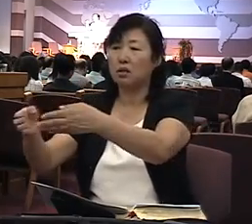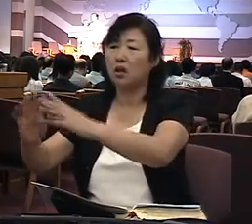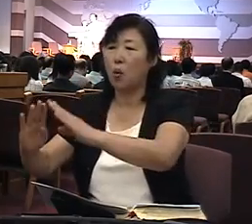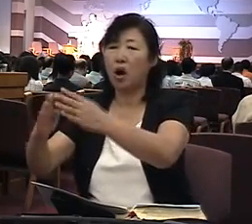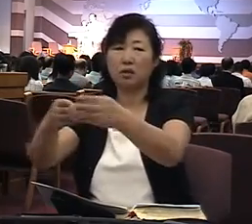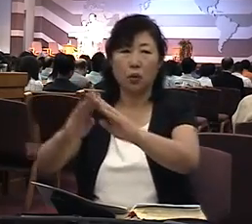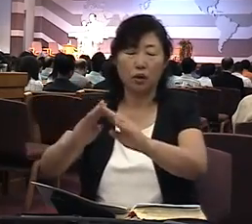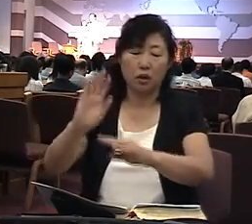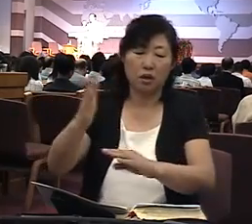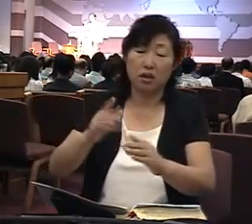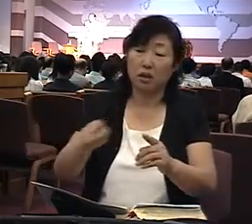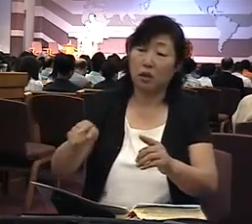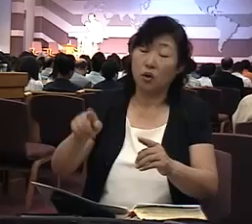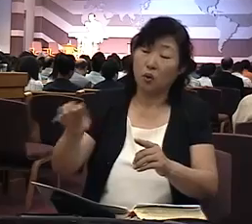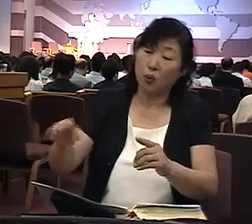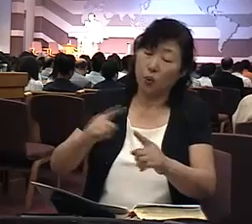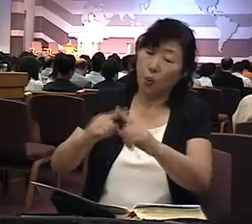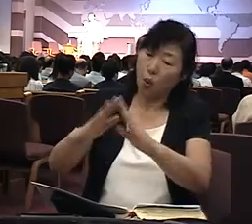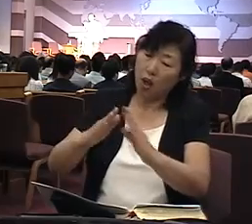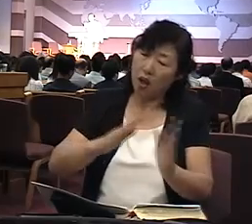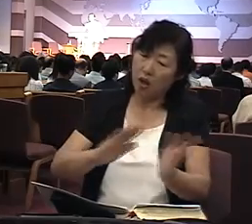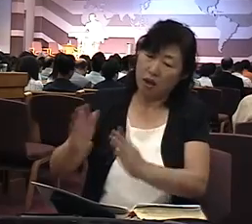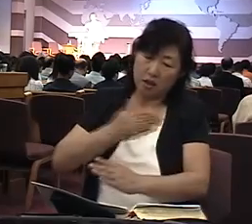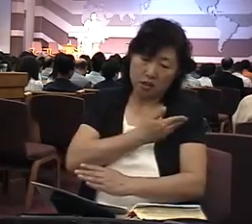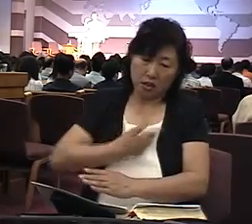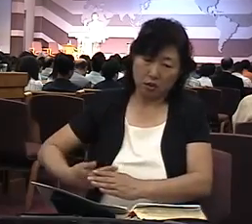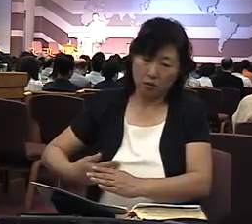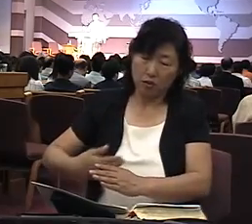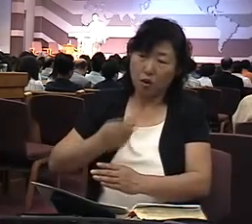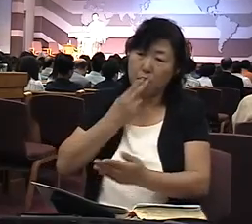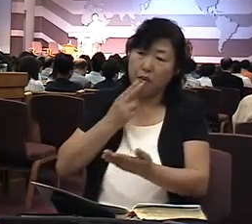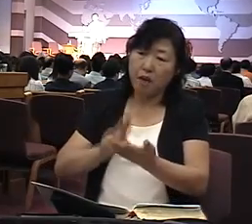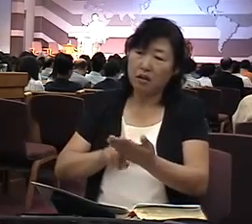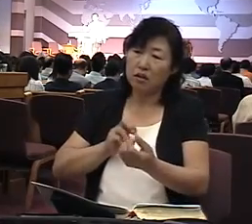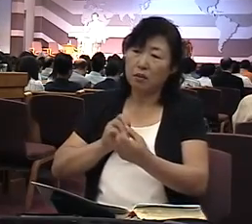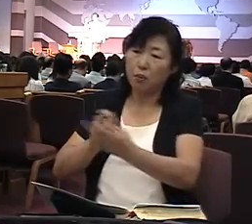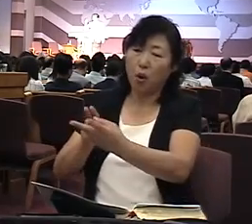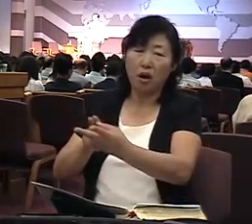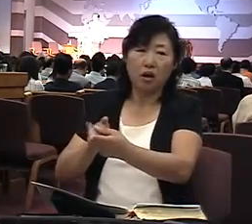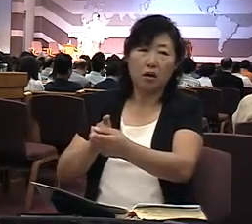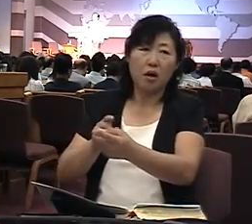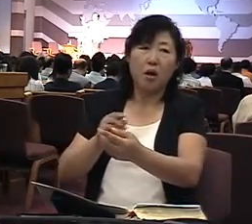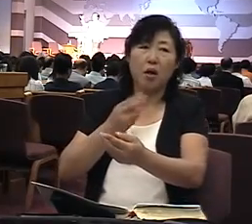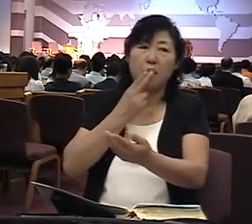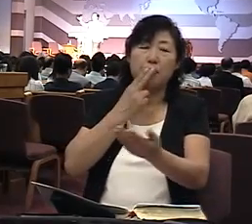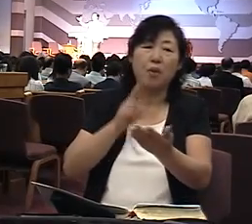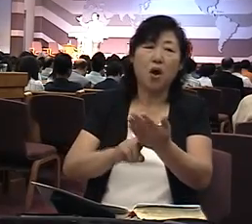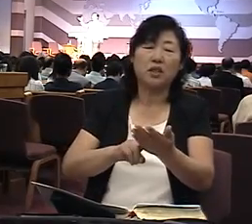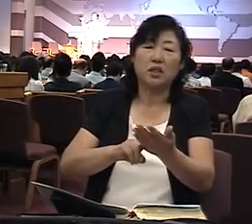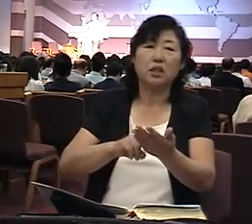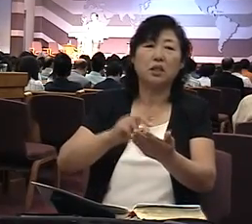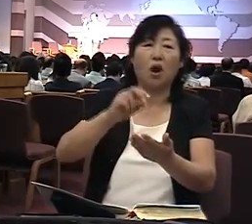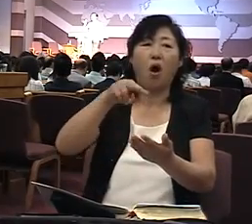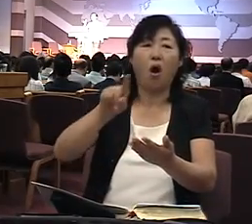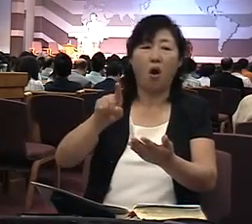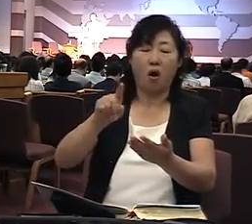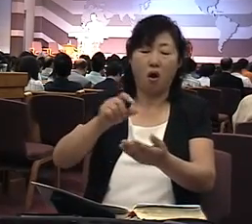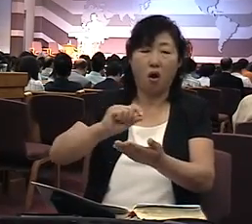지역교회를 향하여서 사도들이 보낸 편지가 바로 편지서입니다. 그리고 고린도 도시에 있는 교회에게 보낸